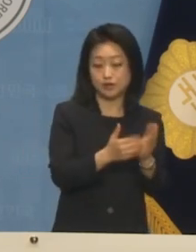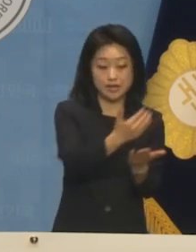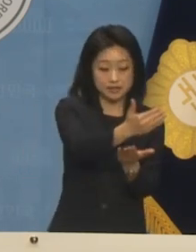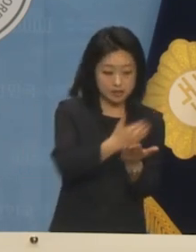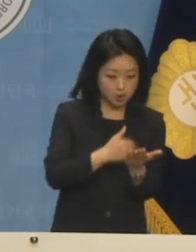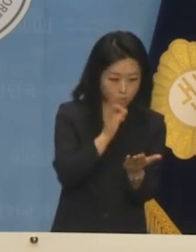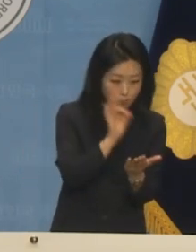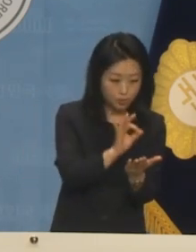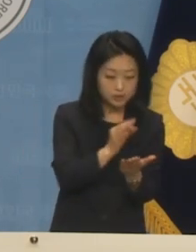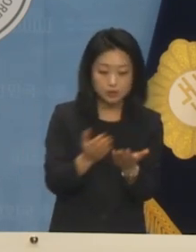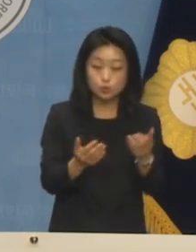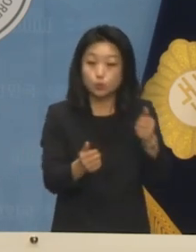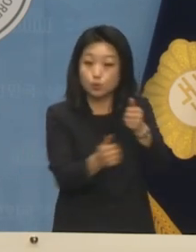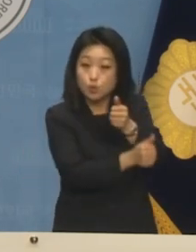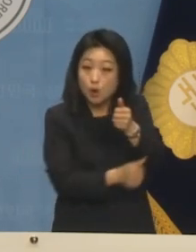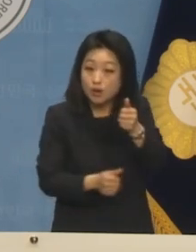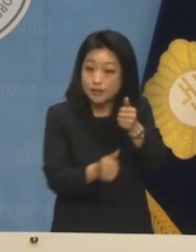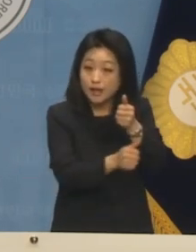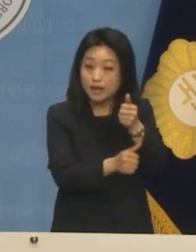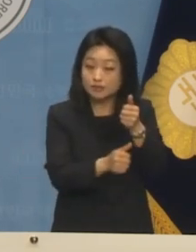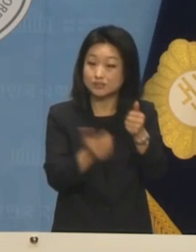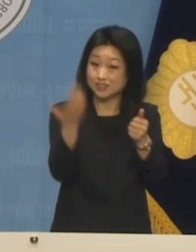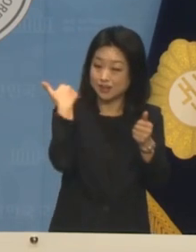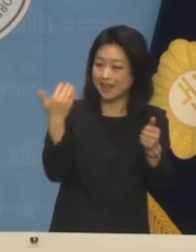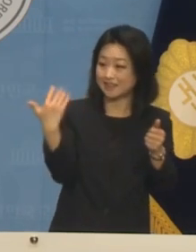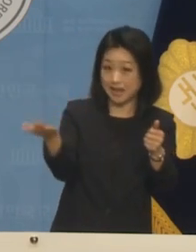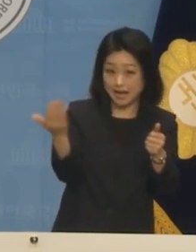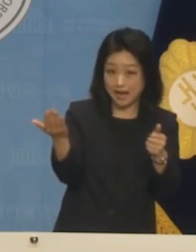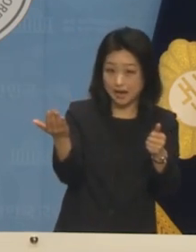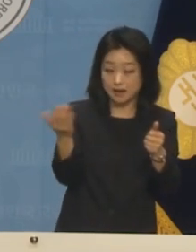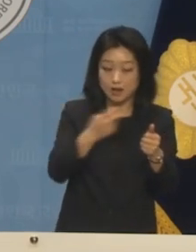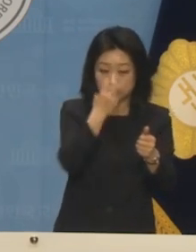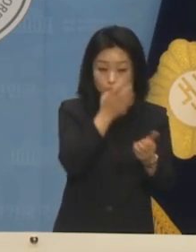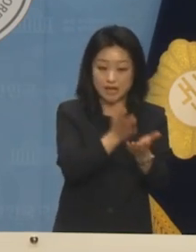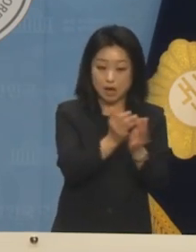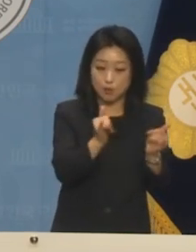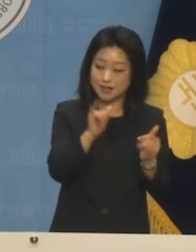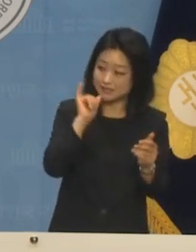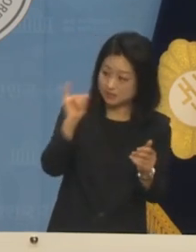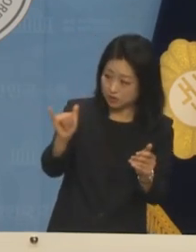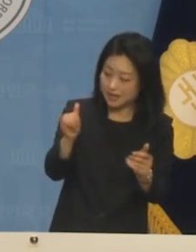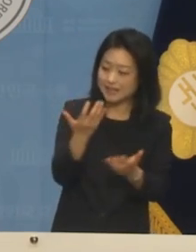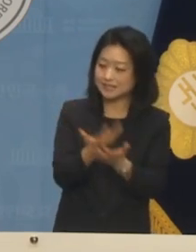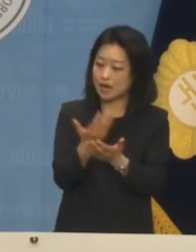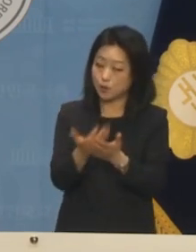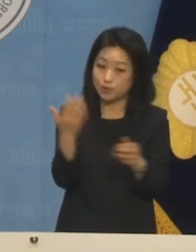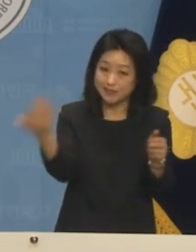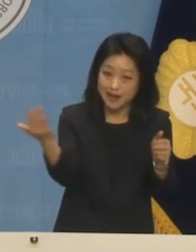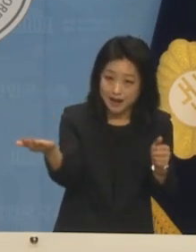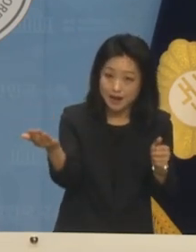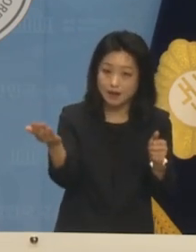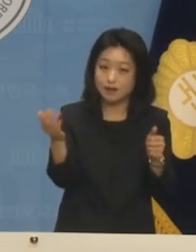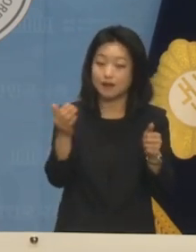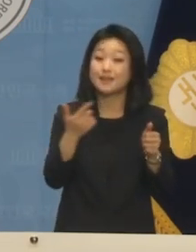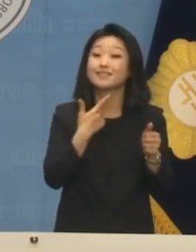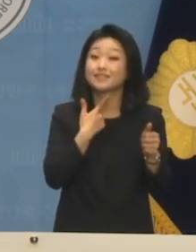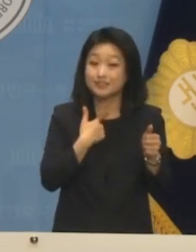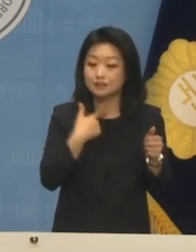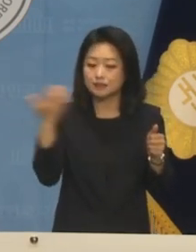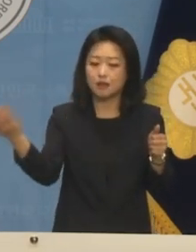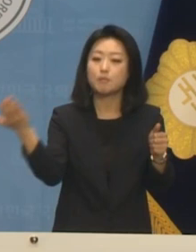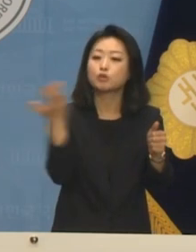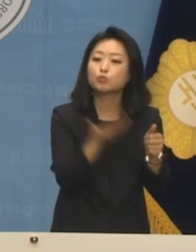자료는 노동위원회 요구가 있어서 조사관이 전화로 이 자료를 제출해달라고 했기 때문에